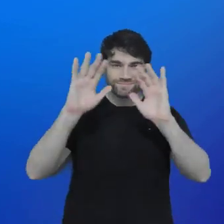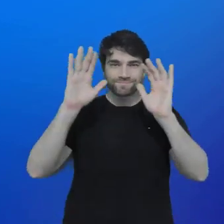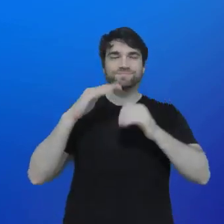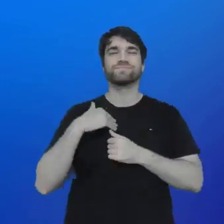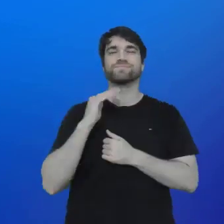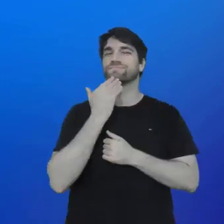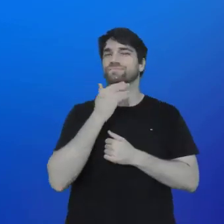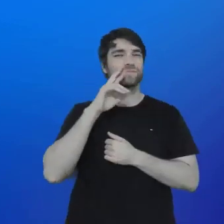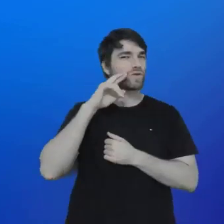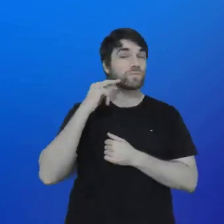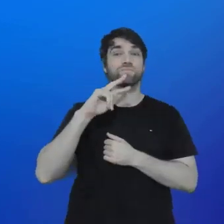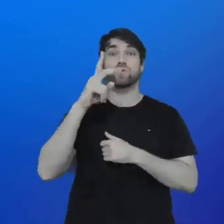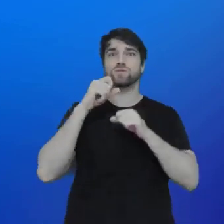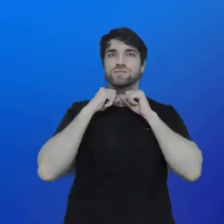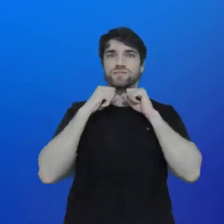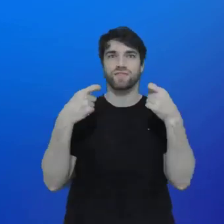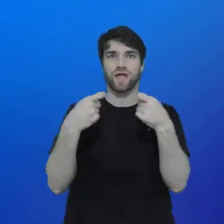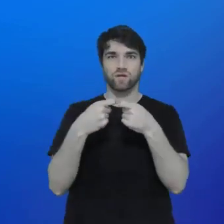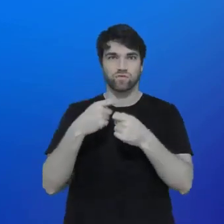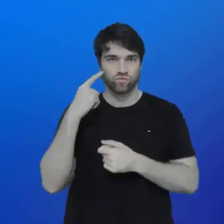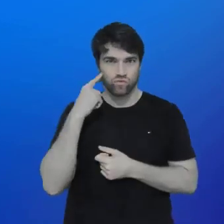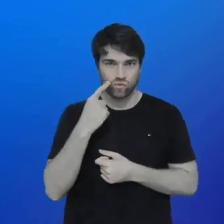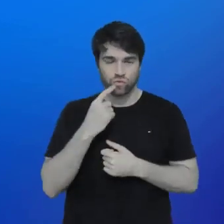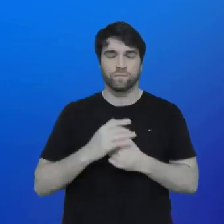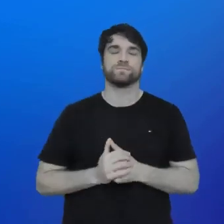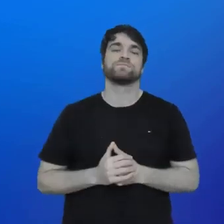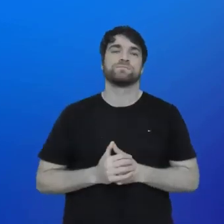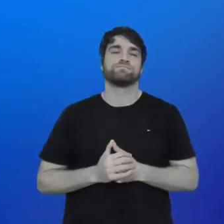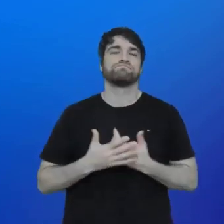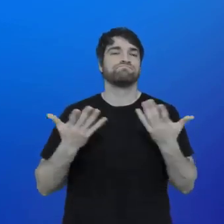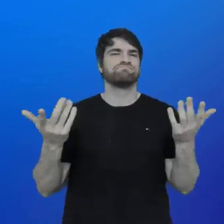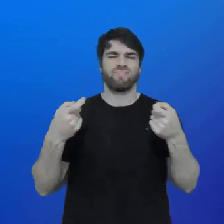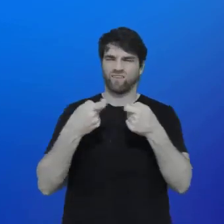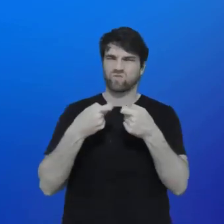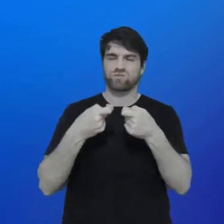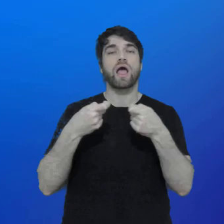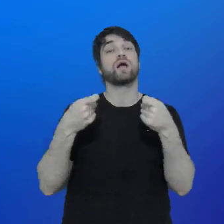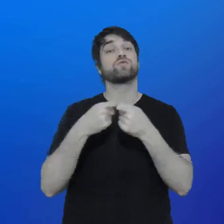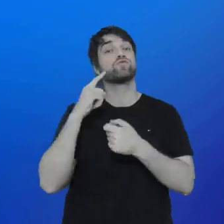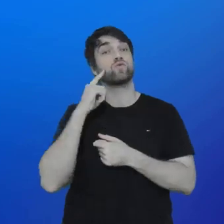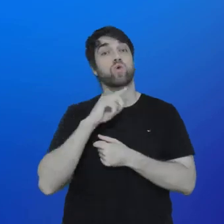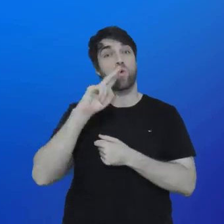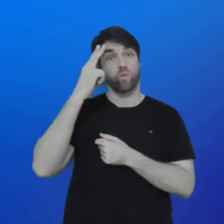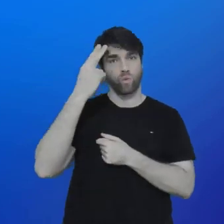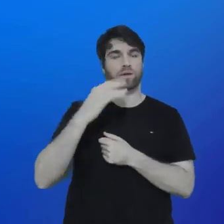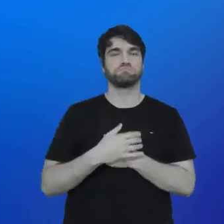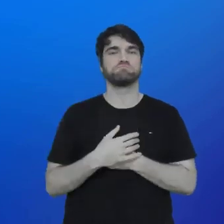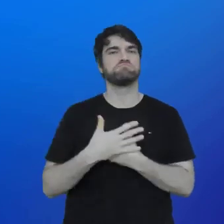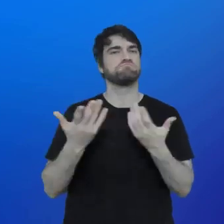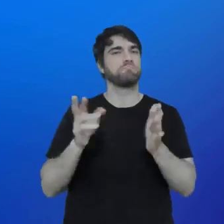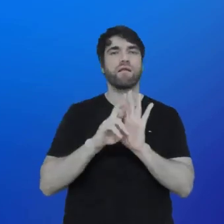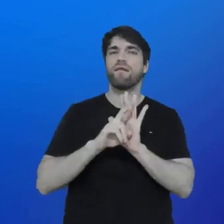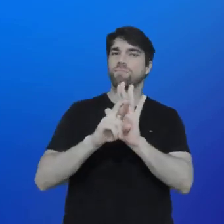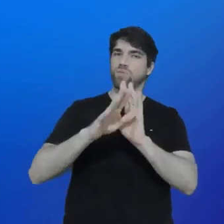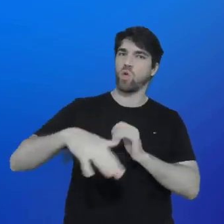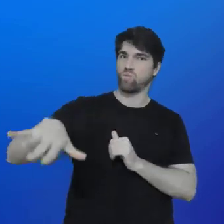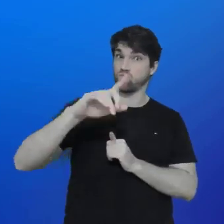Hola, esta es mi seña. Yo soy subsecretario de la Asociación de Sordos de ASUR, que representa a la comunidad sorda de